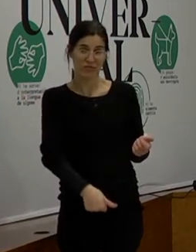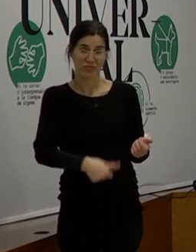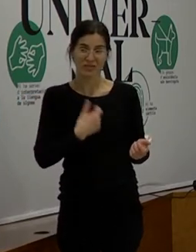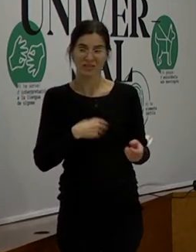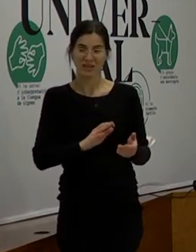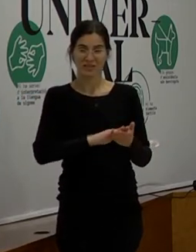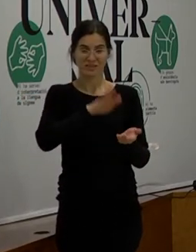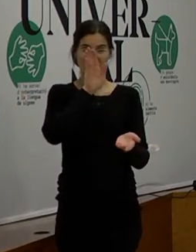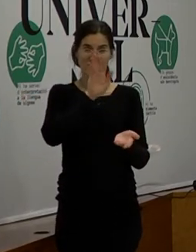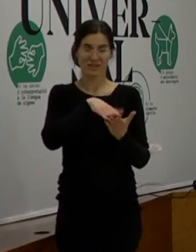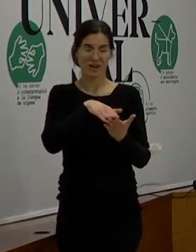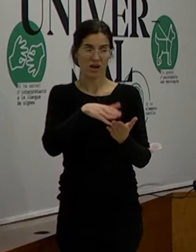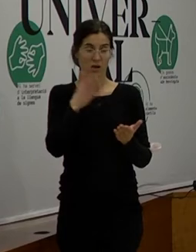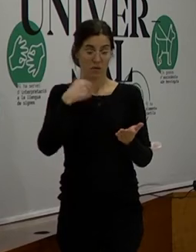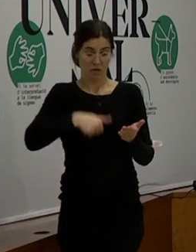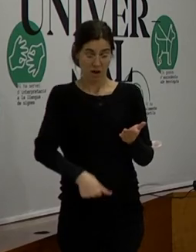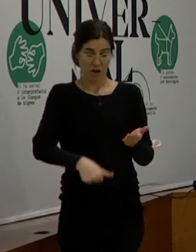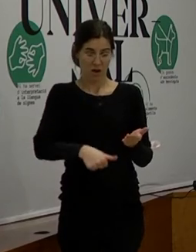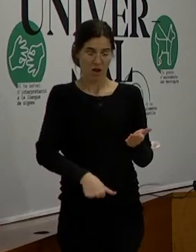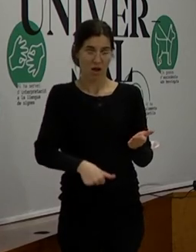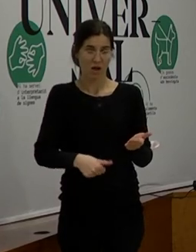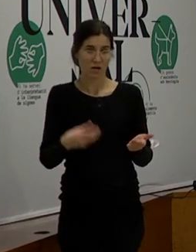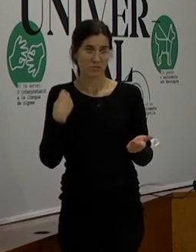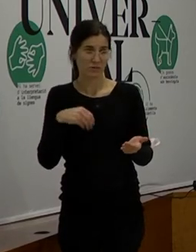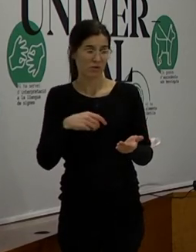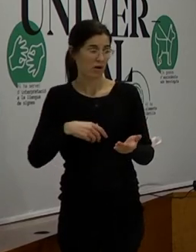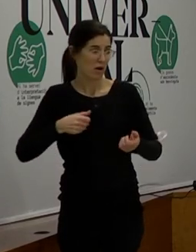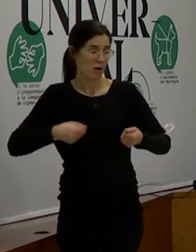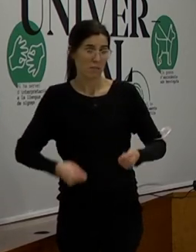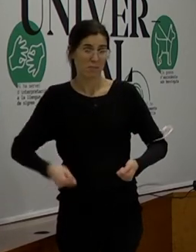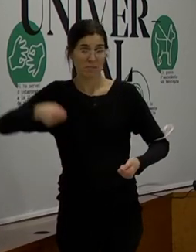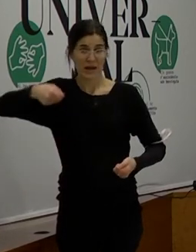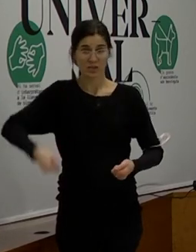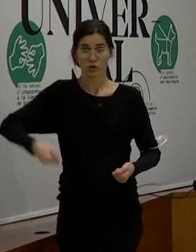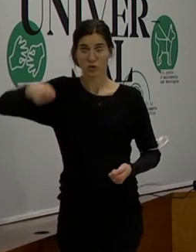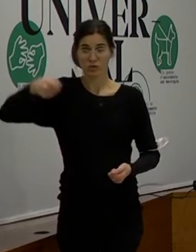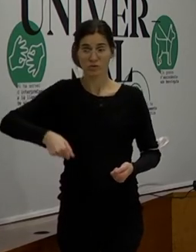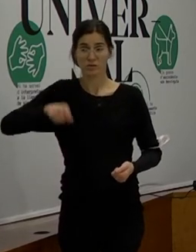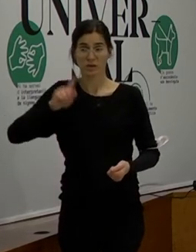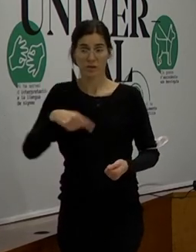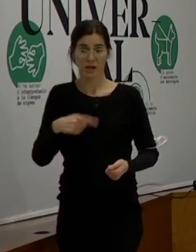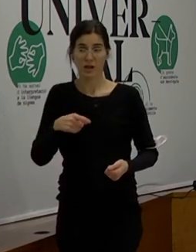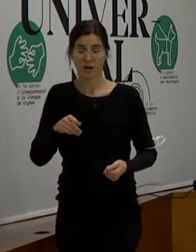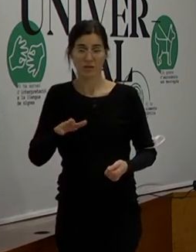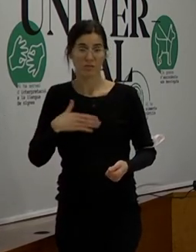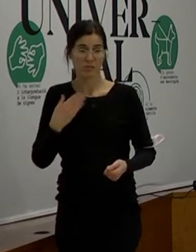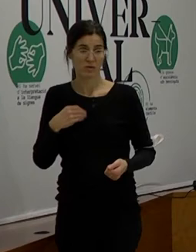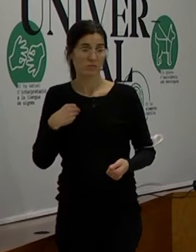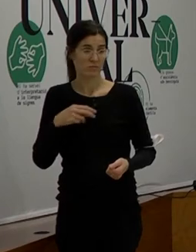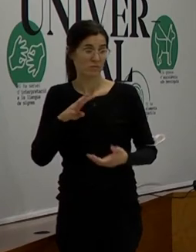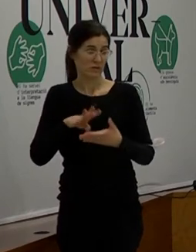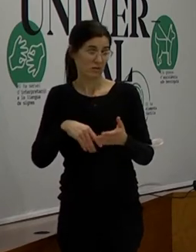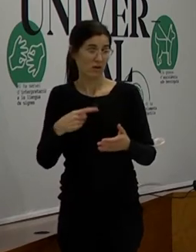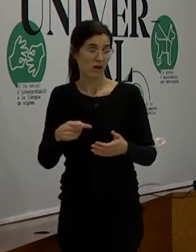Però és que, a part d'apretar amb el peu, hi ha els braços que també amb palanca s'obren els braços. Això quan aneu a Barcelona ho veureu.